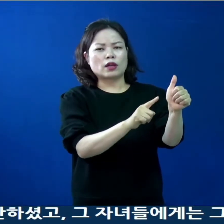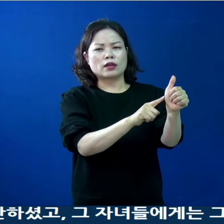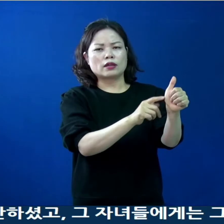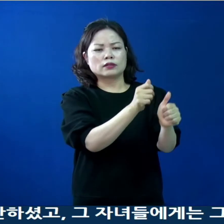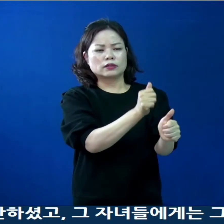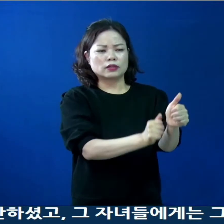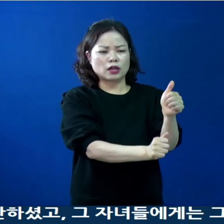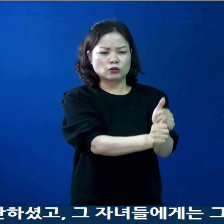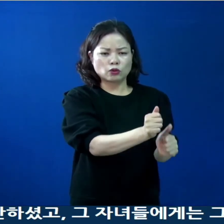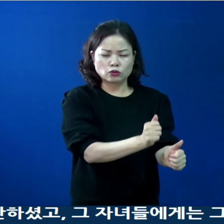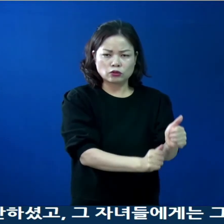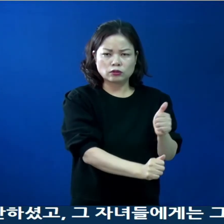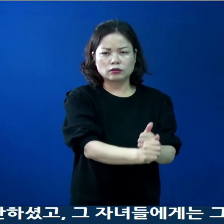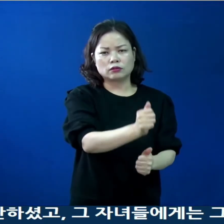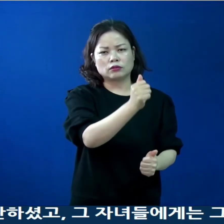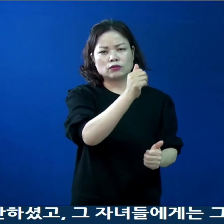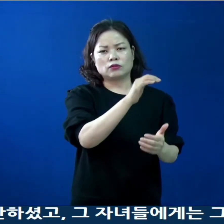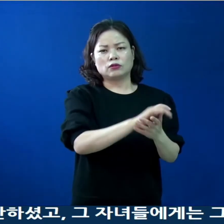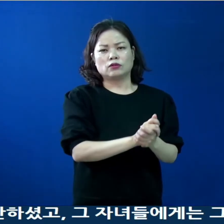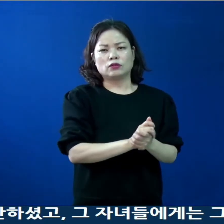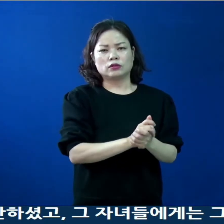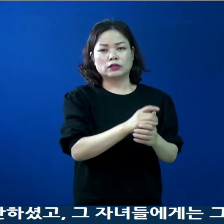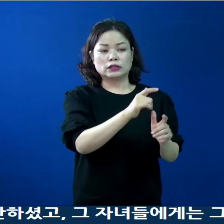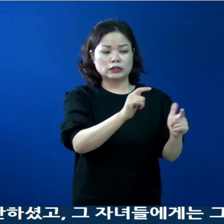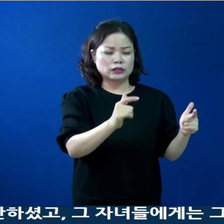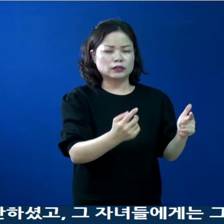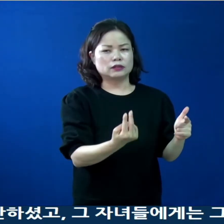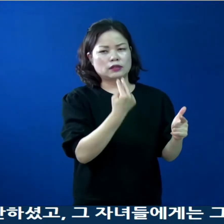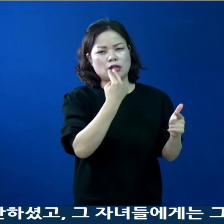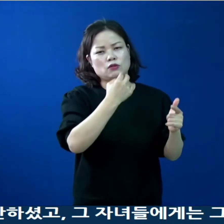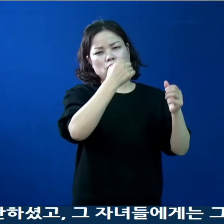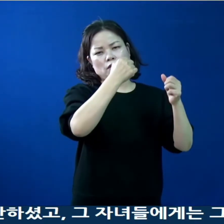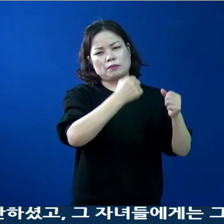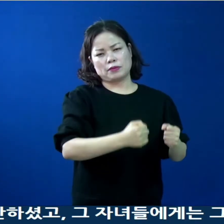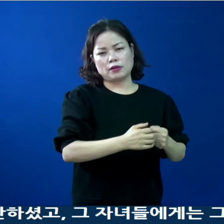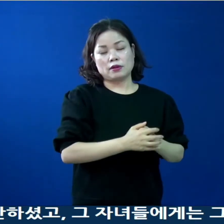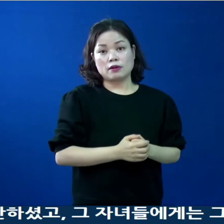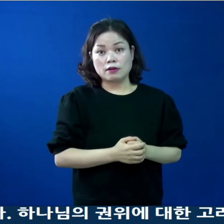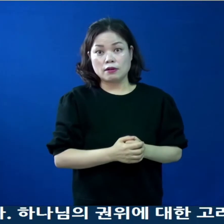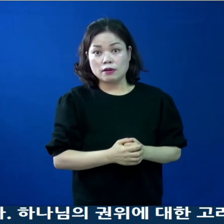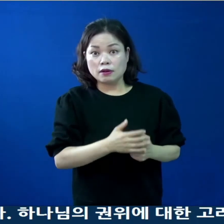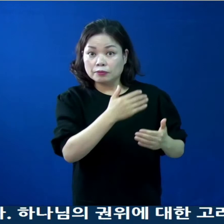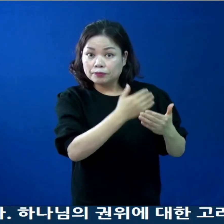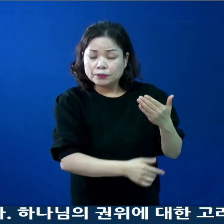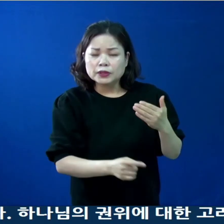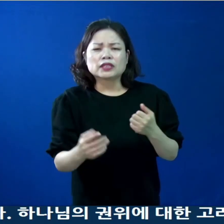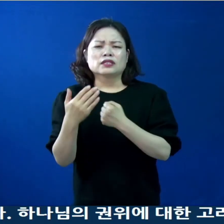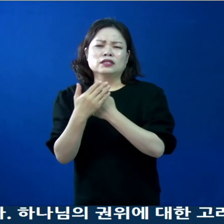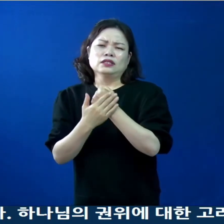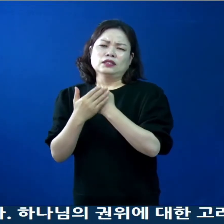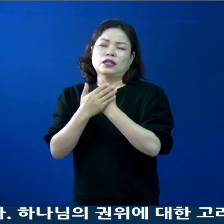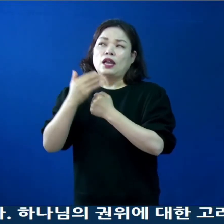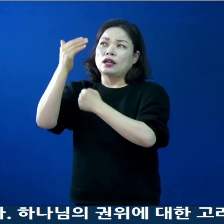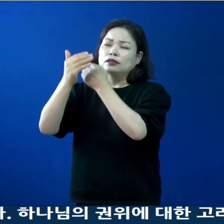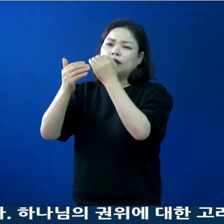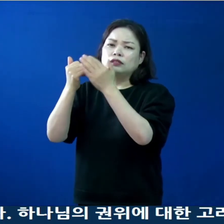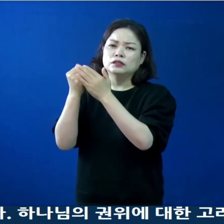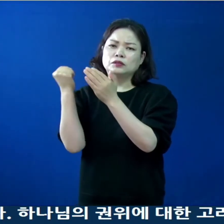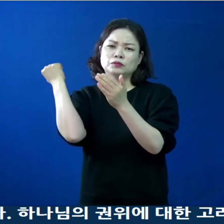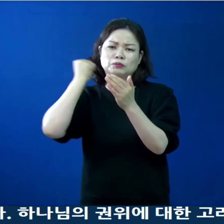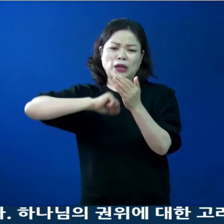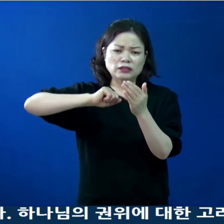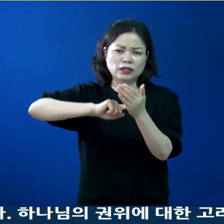반역의 자손으로 남기지 아니하시고 그들을 살려주신 것입니다. 이것이 은혜입니다. 하나님을 반역한 자손들의